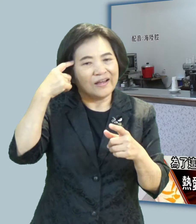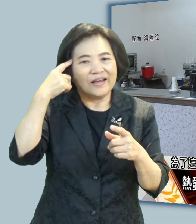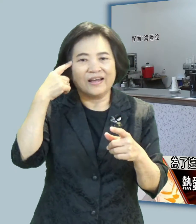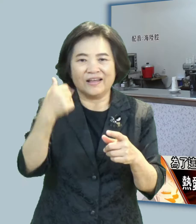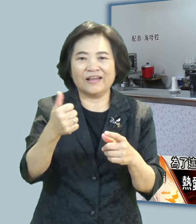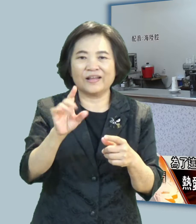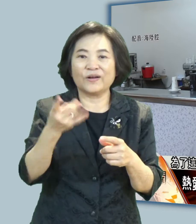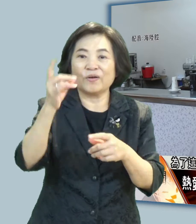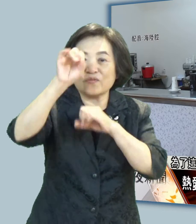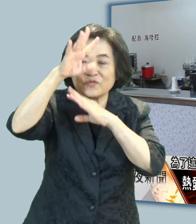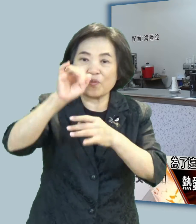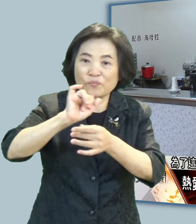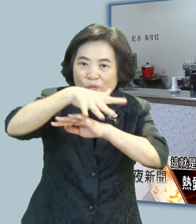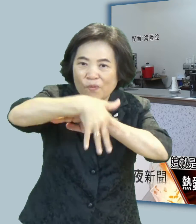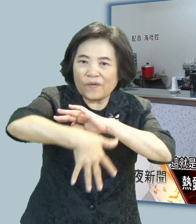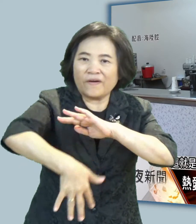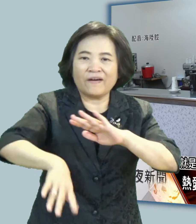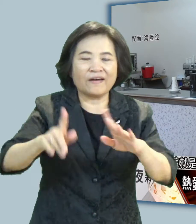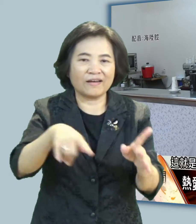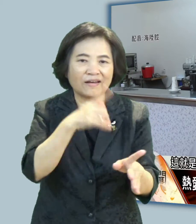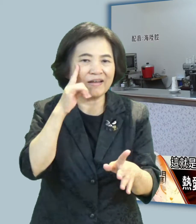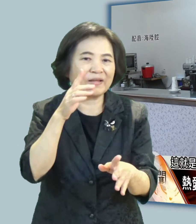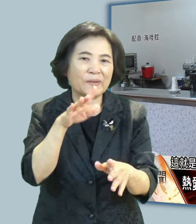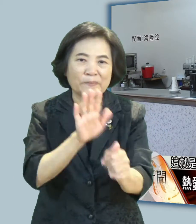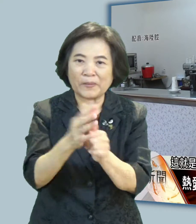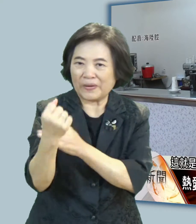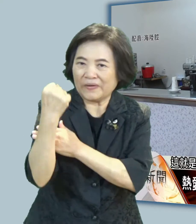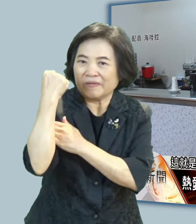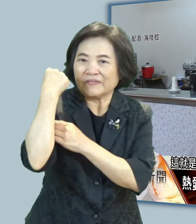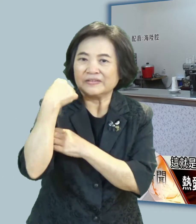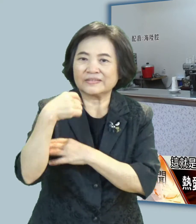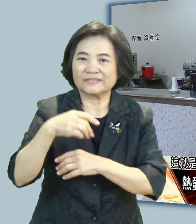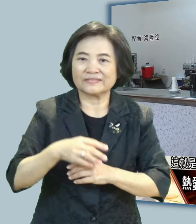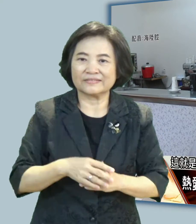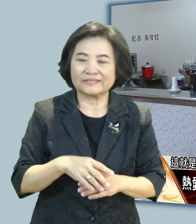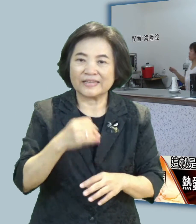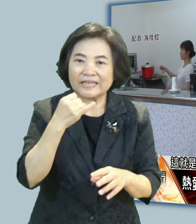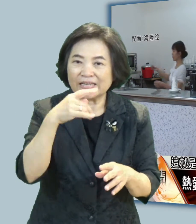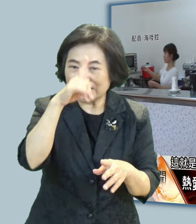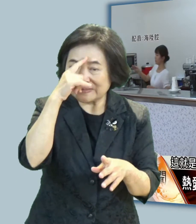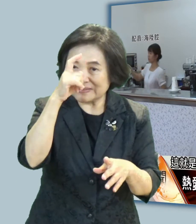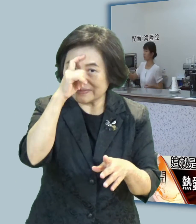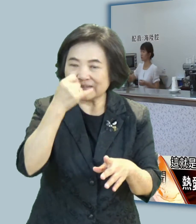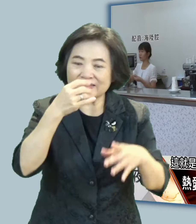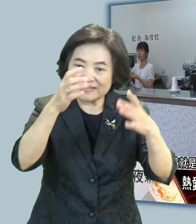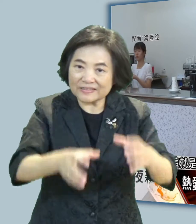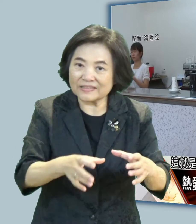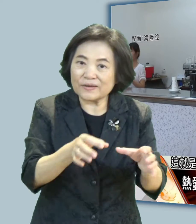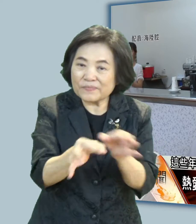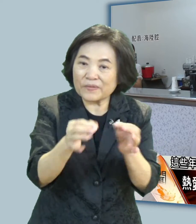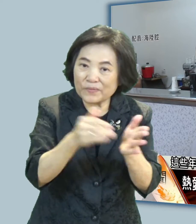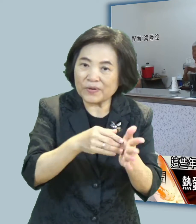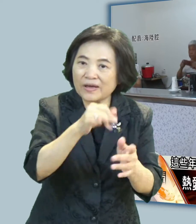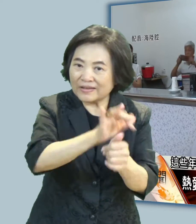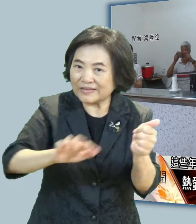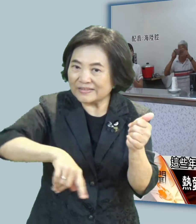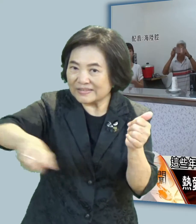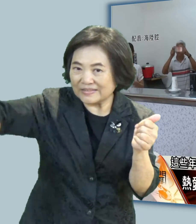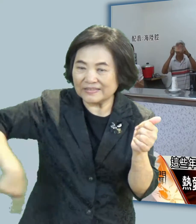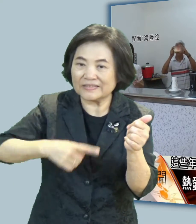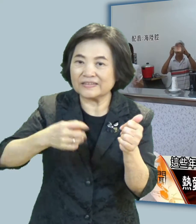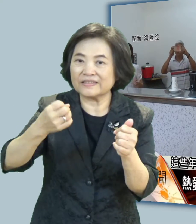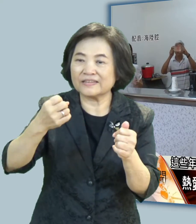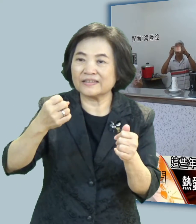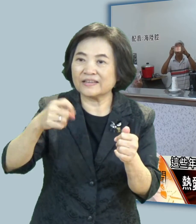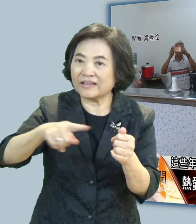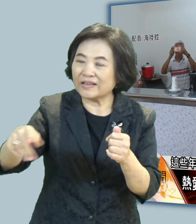布来打拼，也就是讲，能够带动将来我们两个地方了的后生人